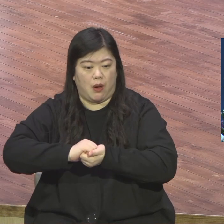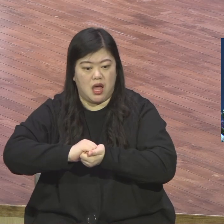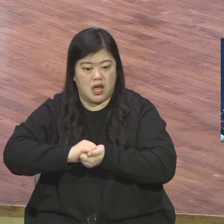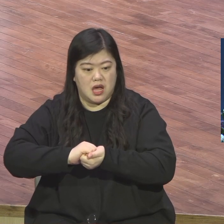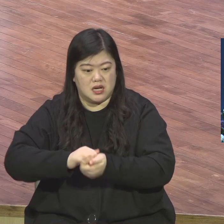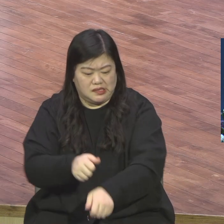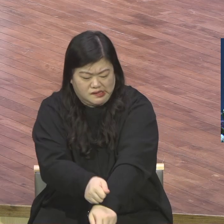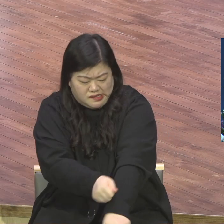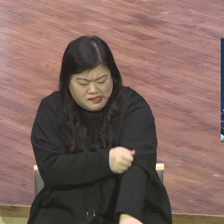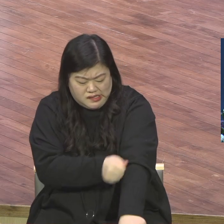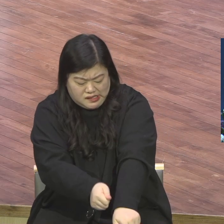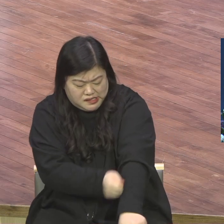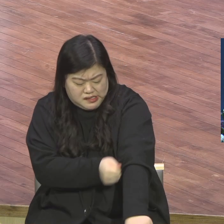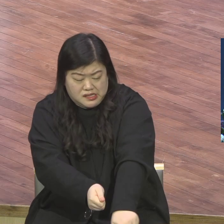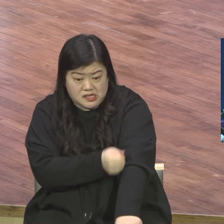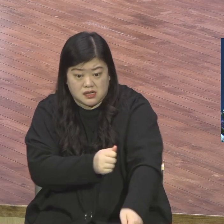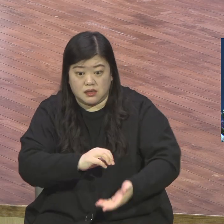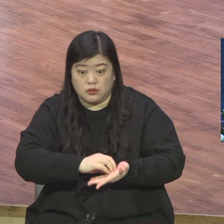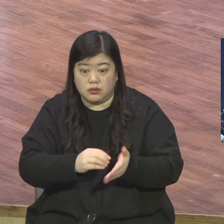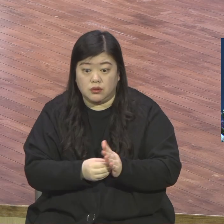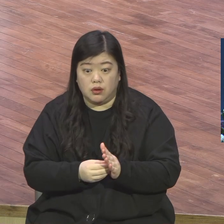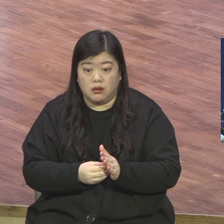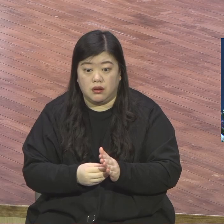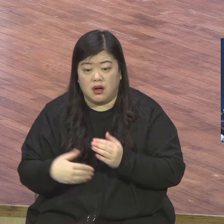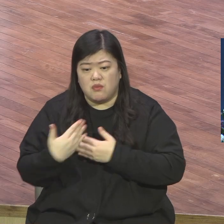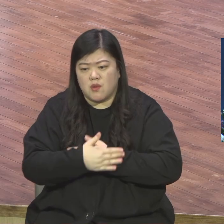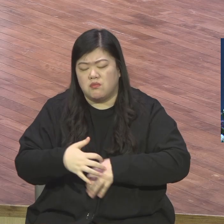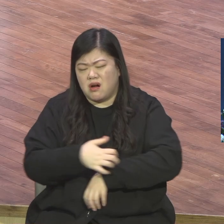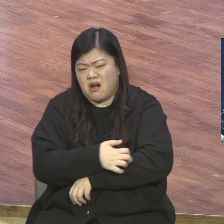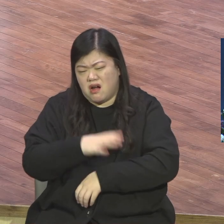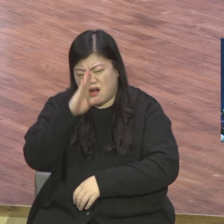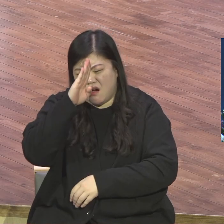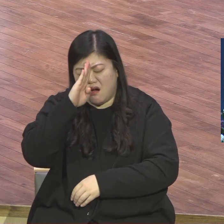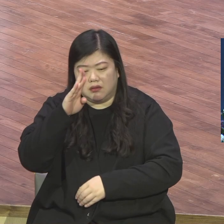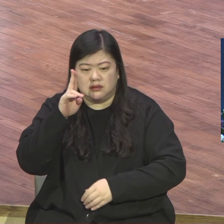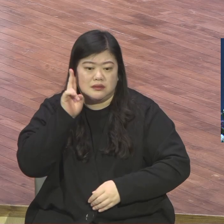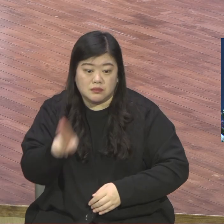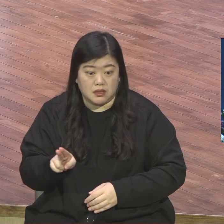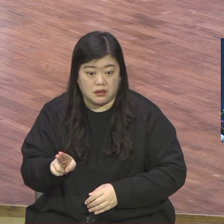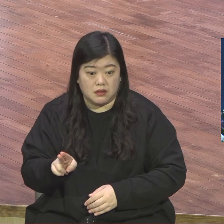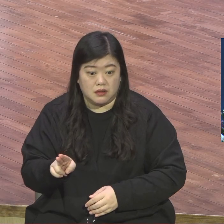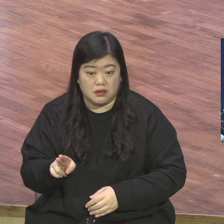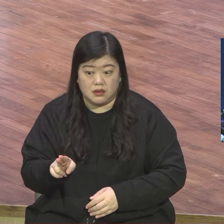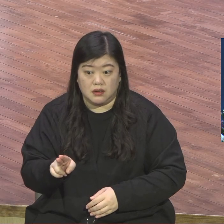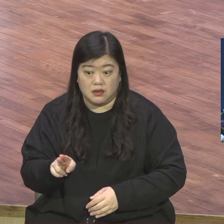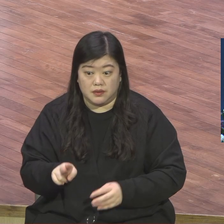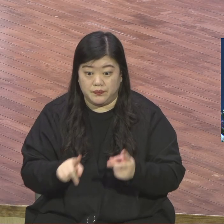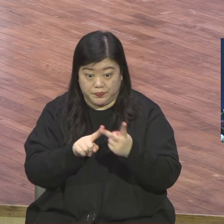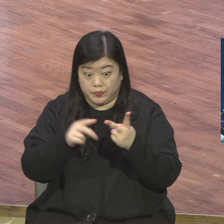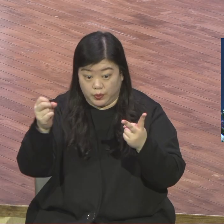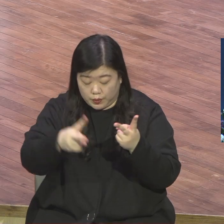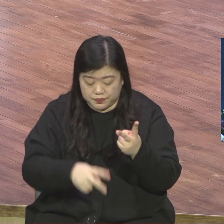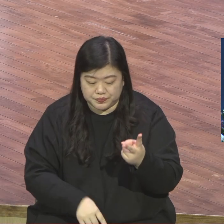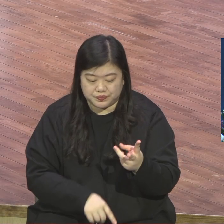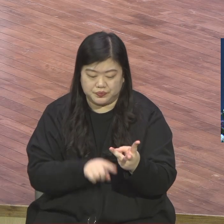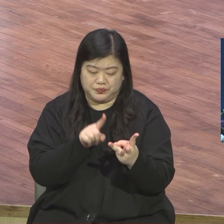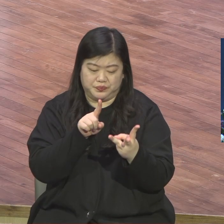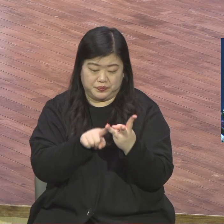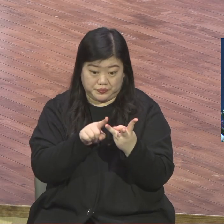고통을 욥이 당했습니다. 자, 이런 욥에게 자 욥의 아내가 뭐라냐?